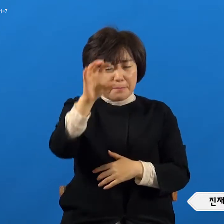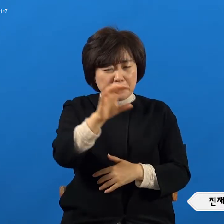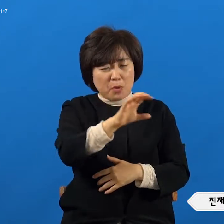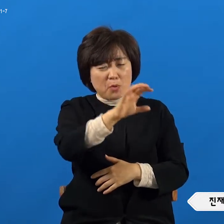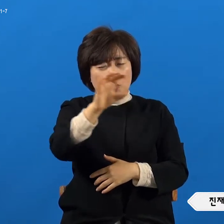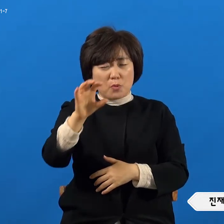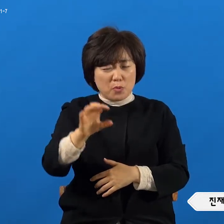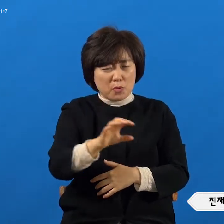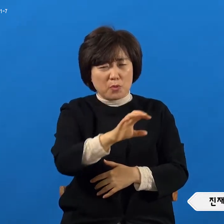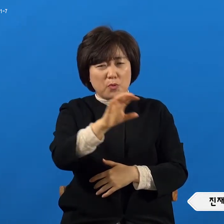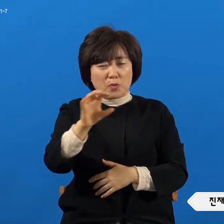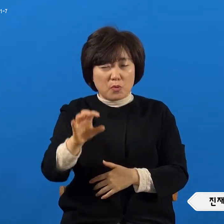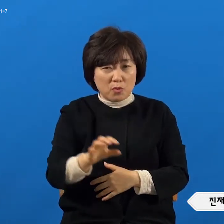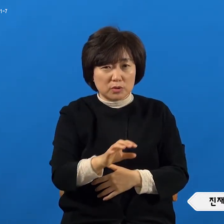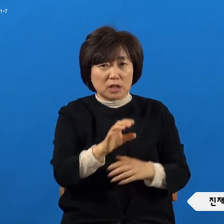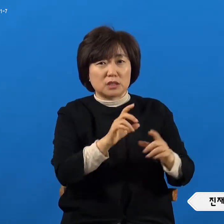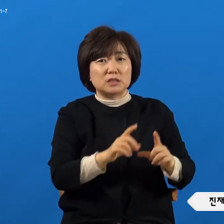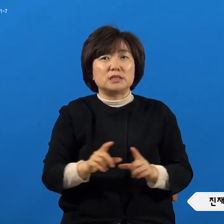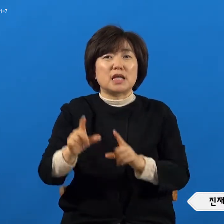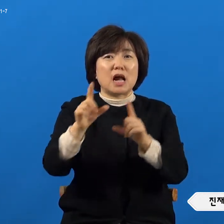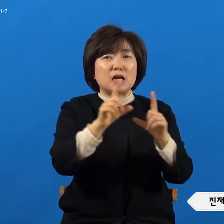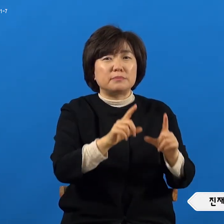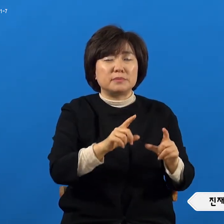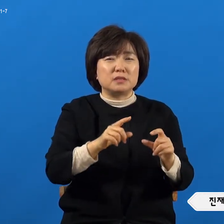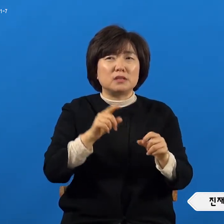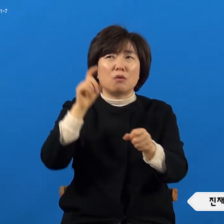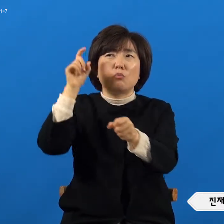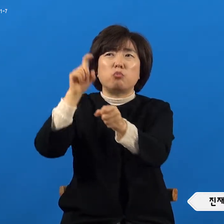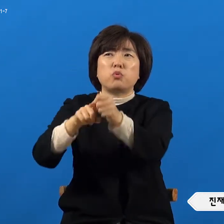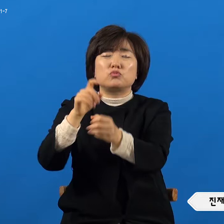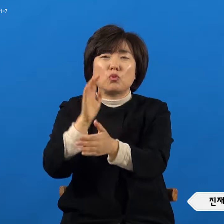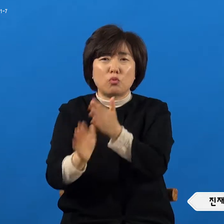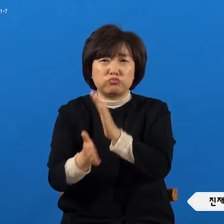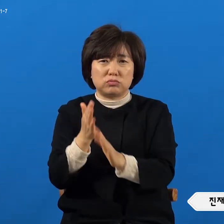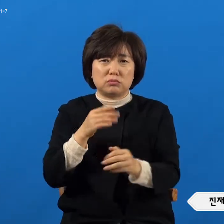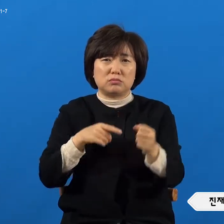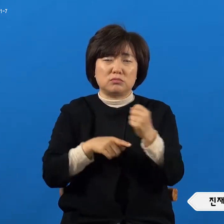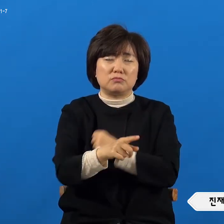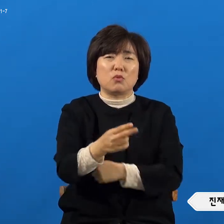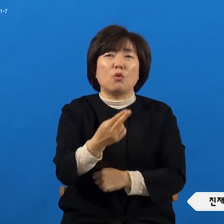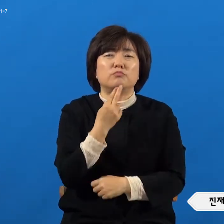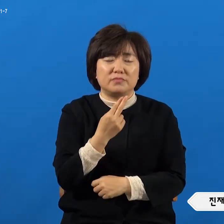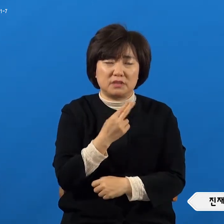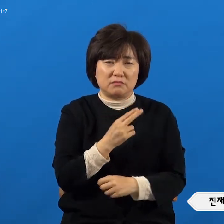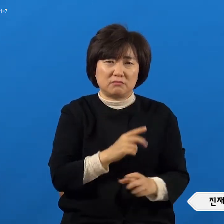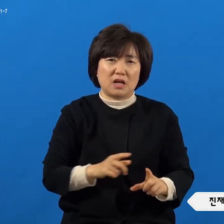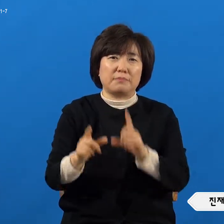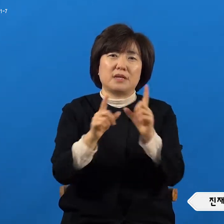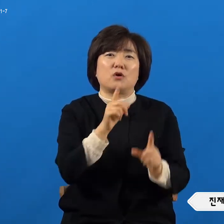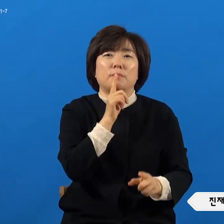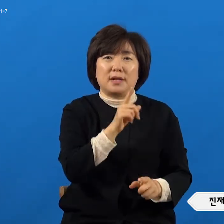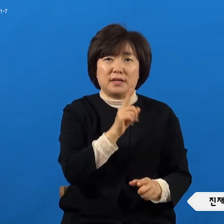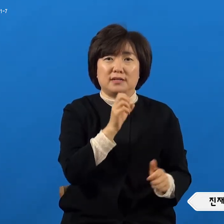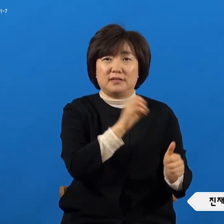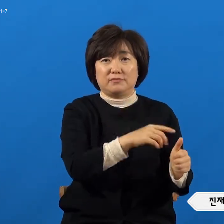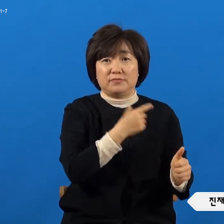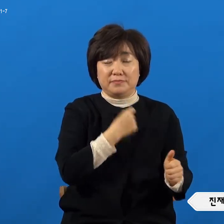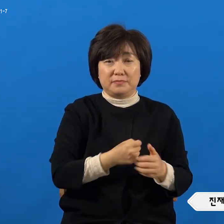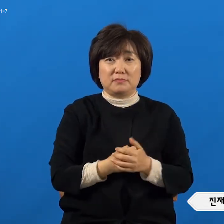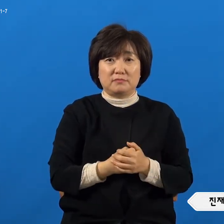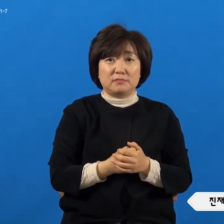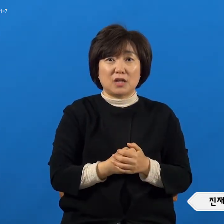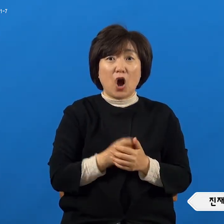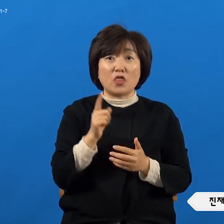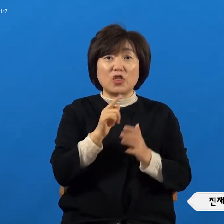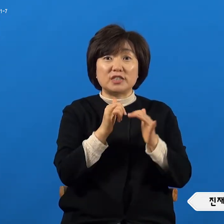그렇게 아무 의미 없이 목적 없이 다가올 수밖에 없을 것이라고 이야기하고 싶습니다. 어떤